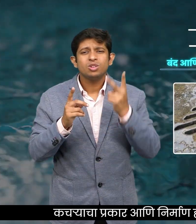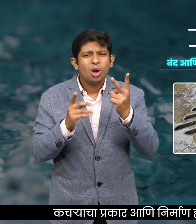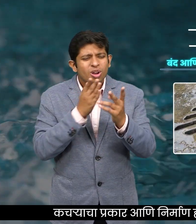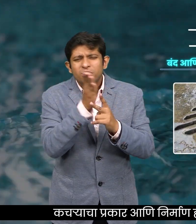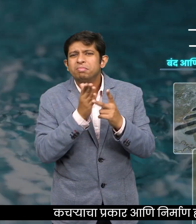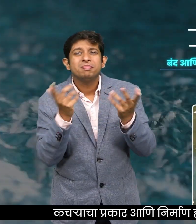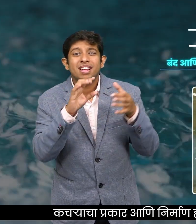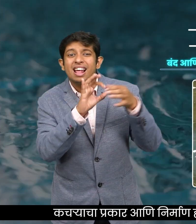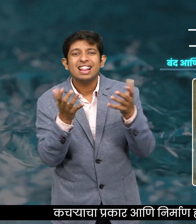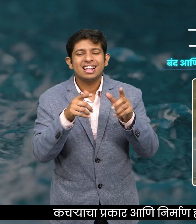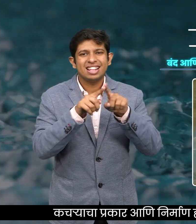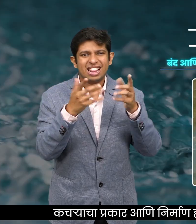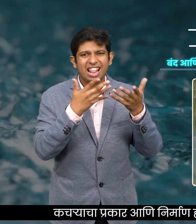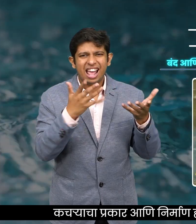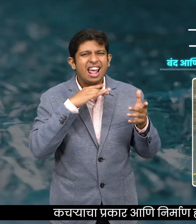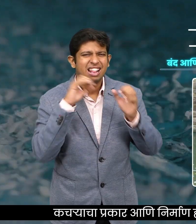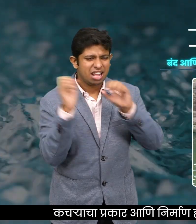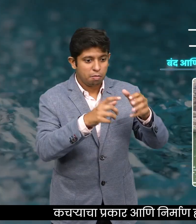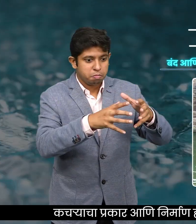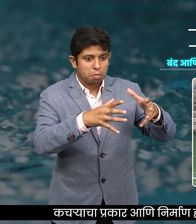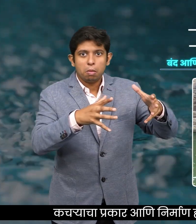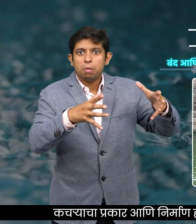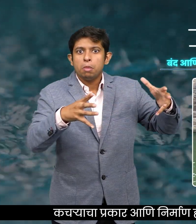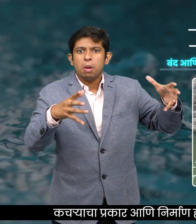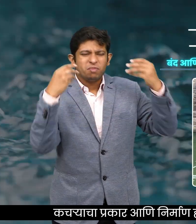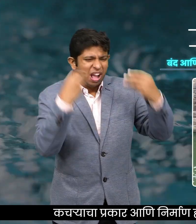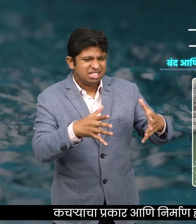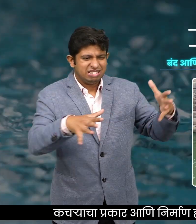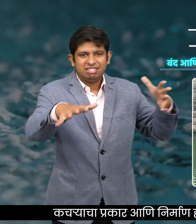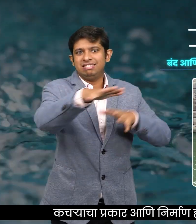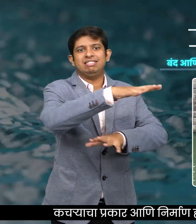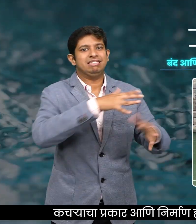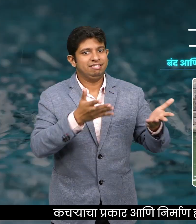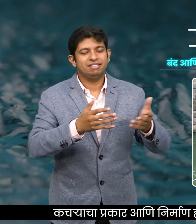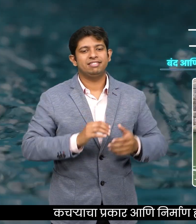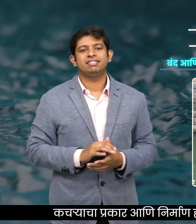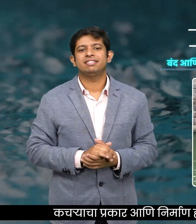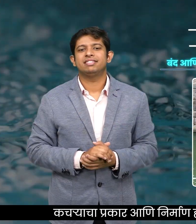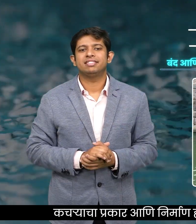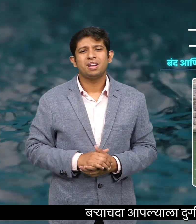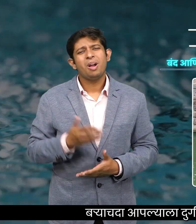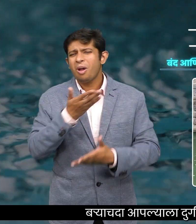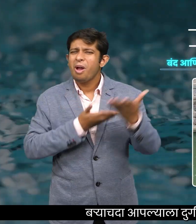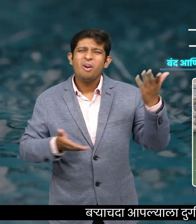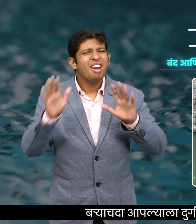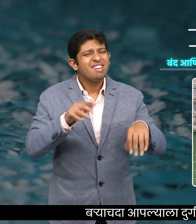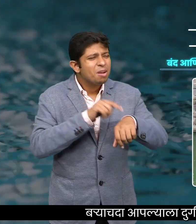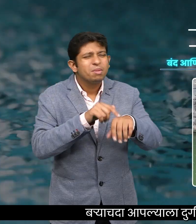कचऱ्याचा प्रकार आणि निर्माण होणाऱ्या कचऱ्याच्या प्रमाणात अवलंबून बऱ्याचदा